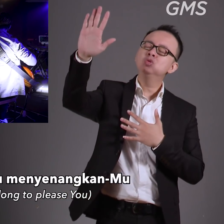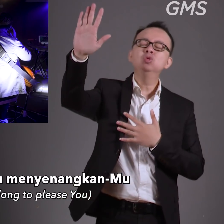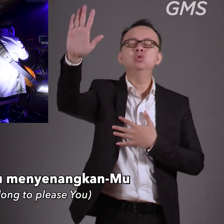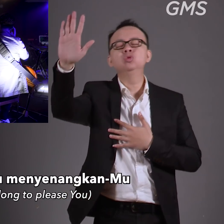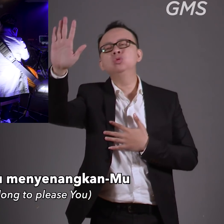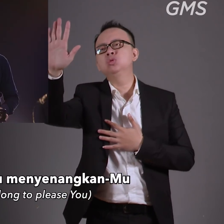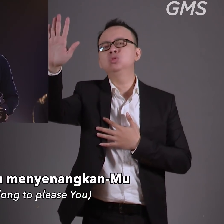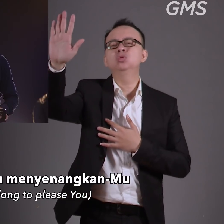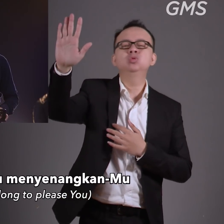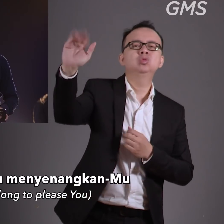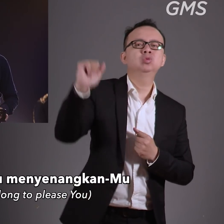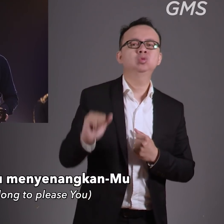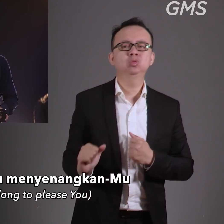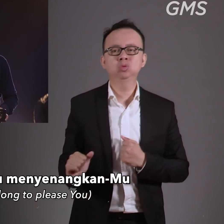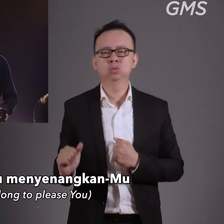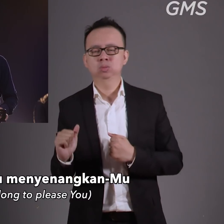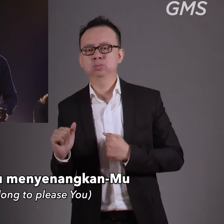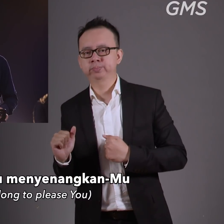menyenangkanmu,